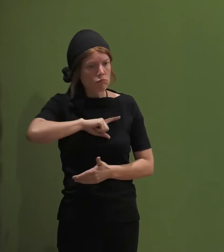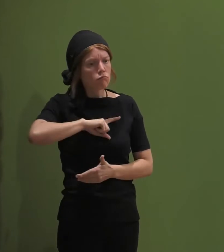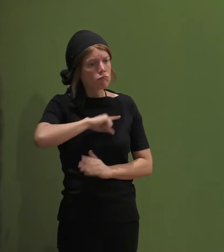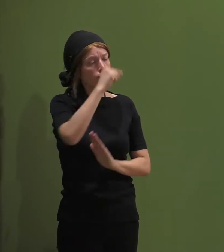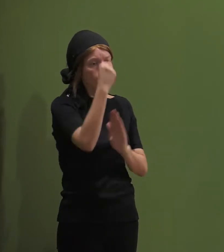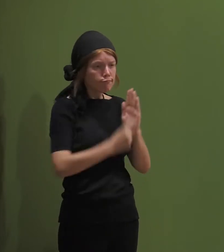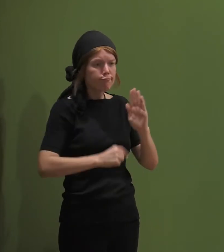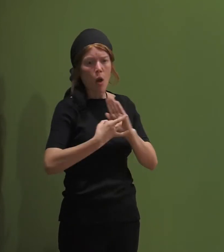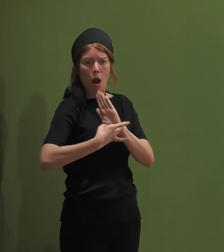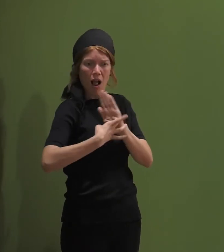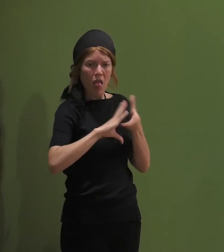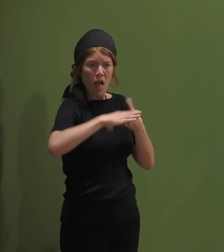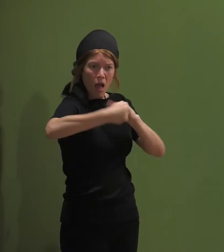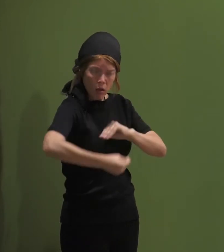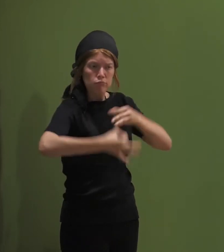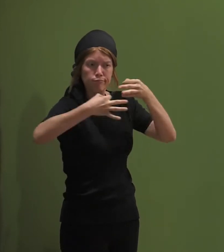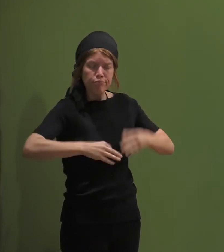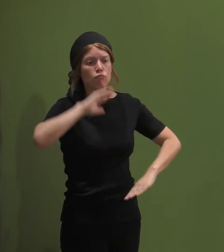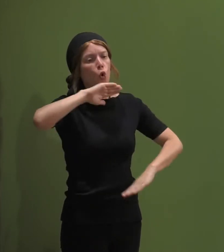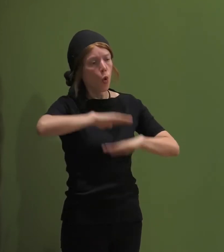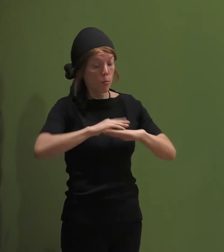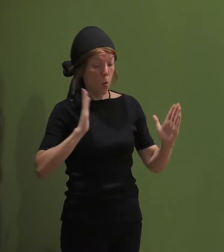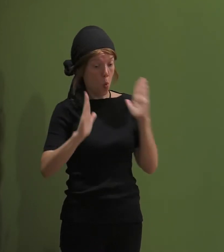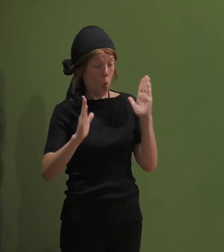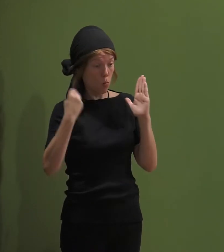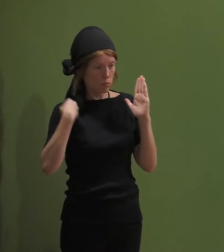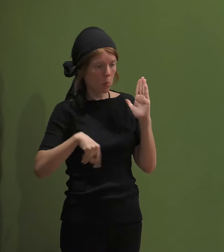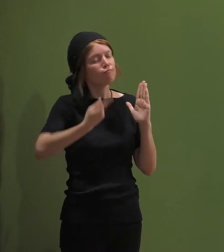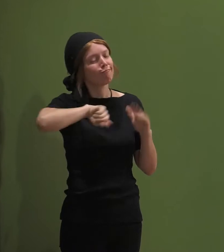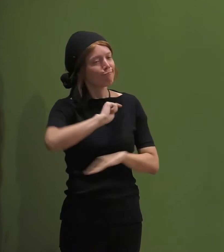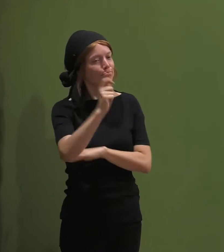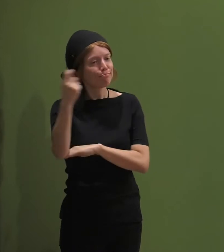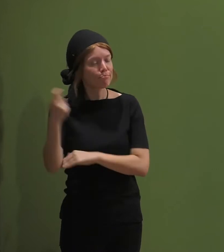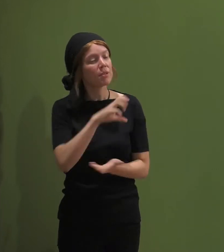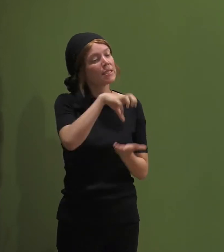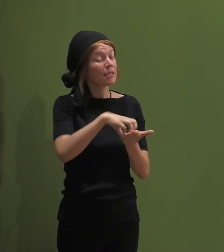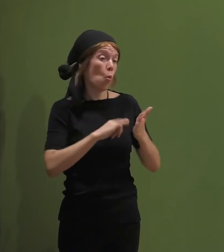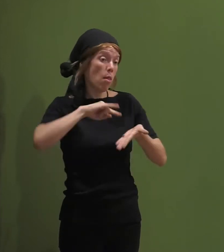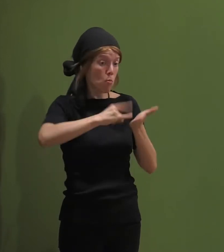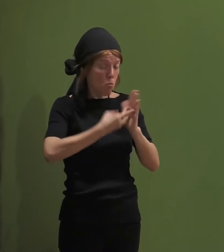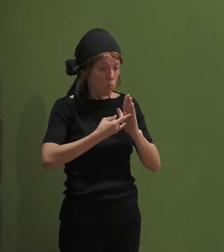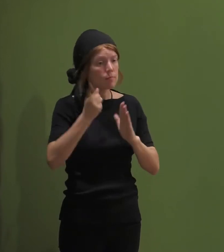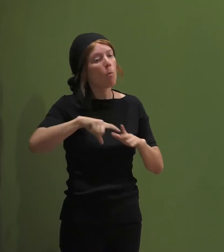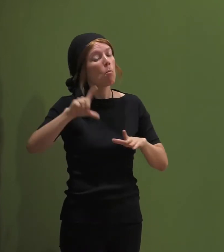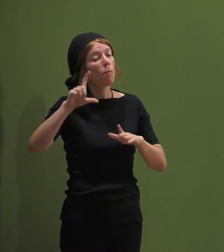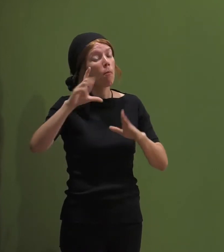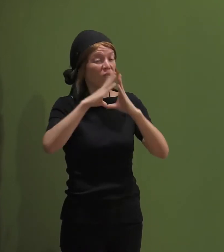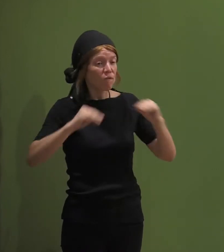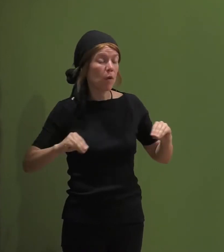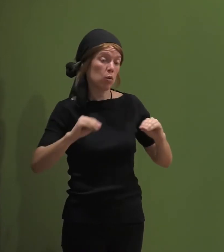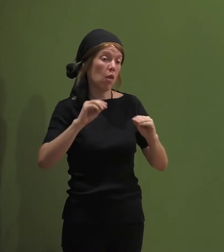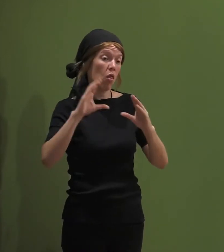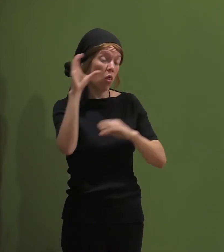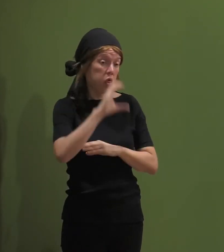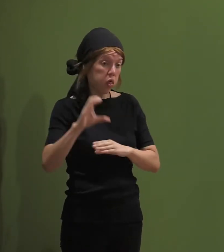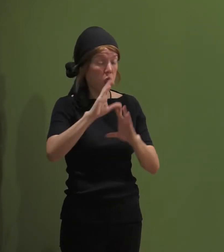los estándares de calidad adecuados y durante este curso lo han obtenido la Escuela Politécnica y la Facultad de Ciencias de la Comunicación